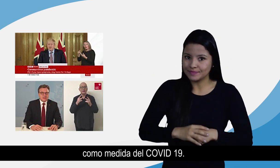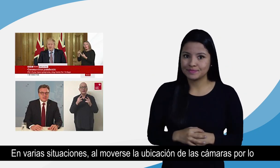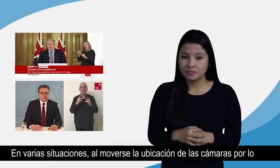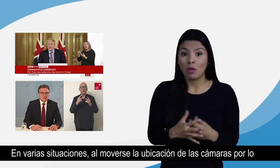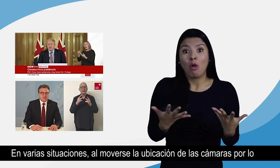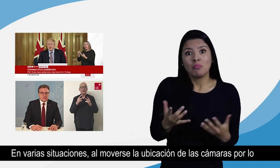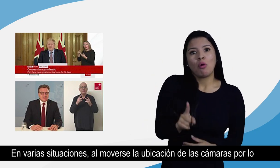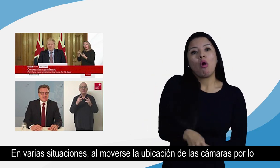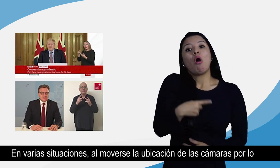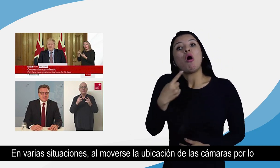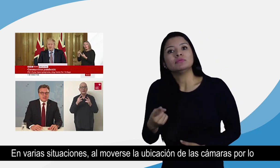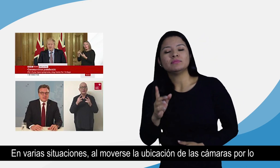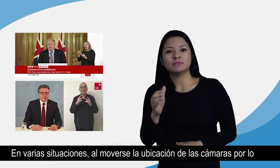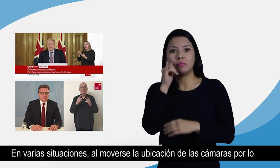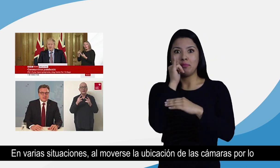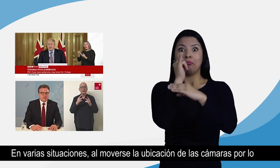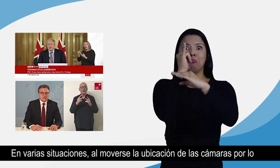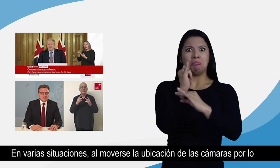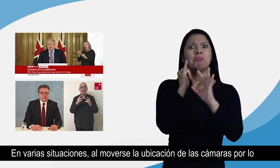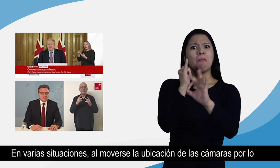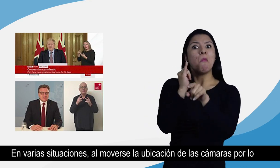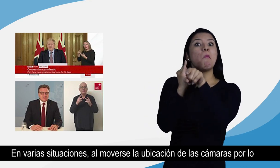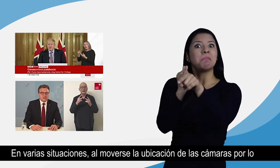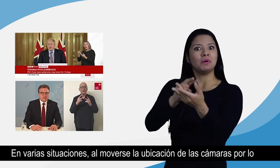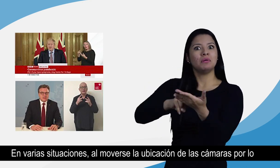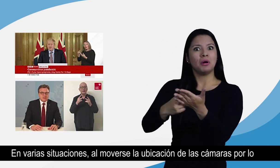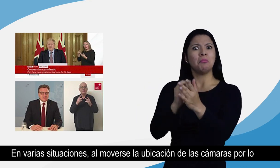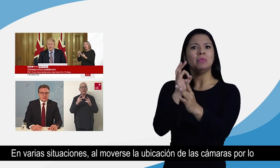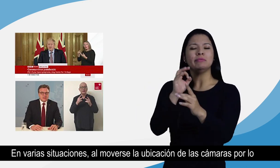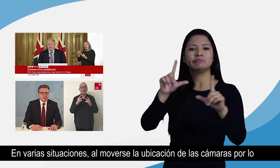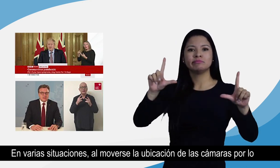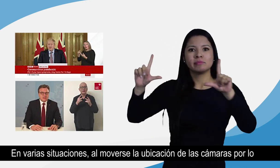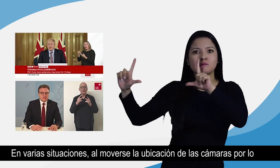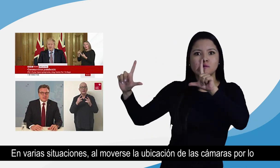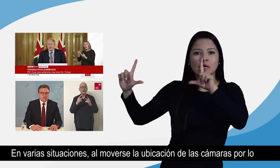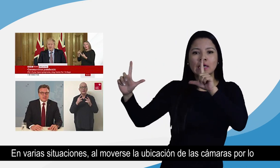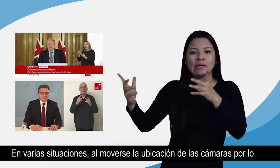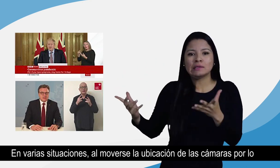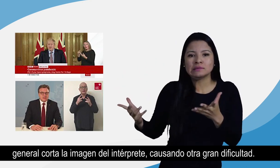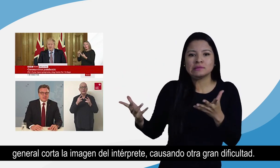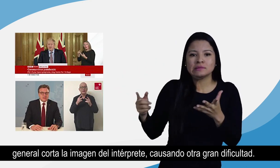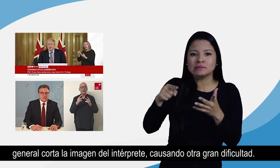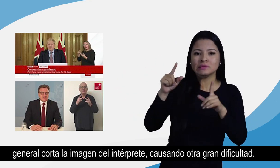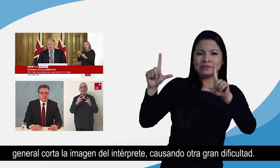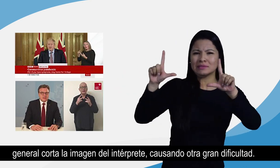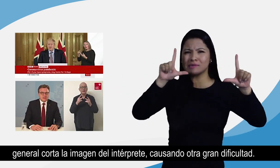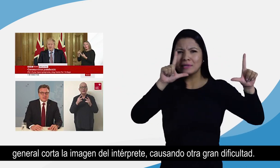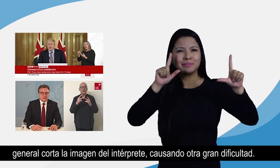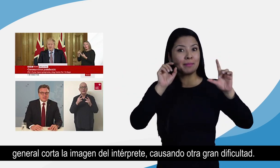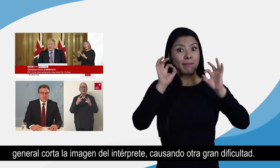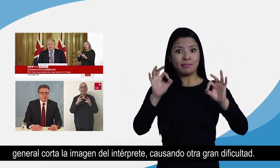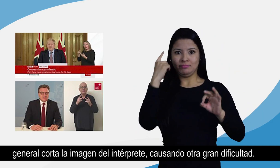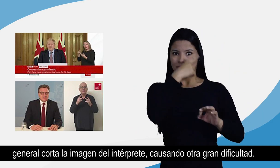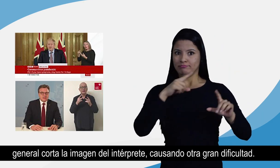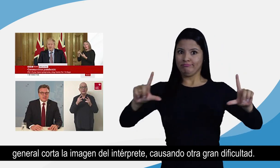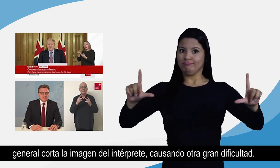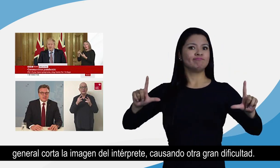En varias situaciones, al moverse la ubicación de las cámaras, por lo general, corta la imagen del intérprete,